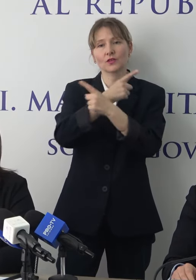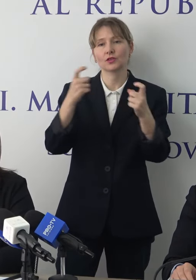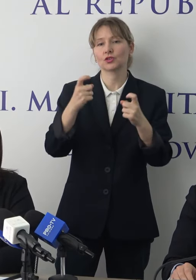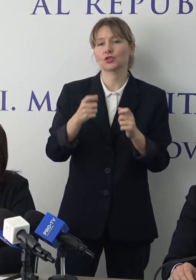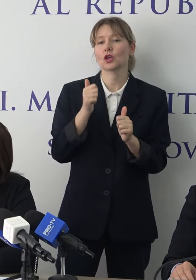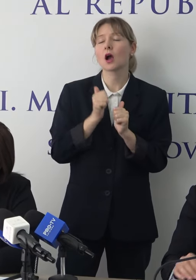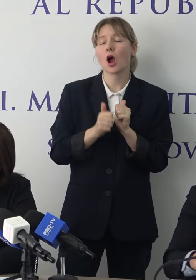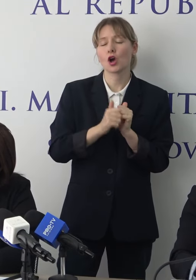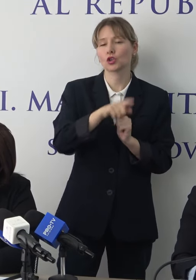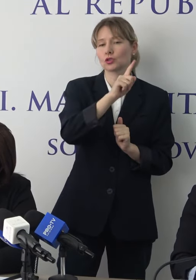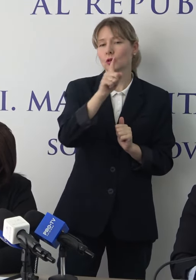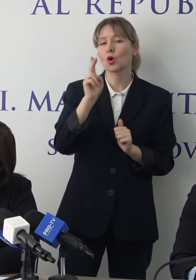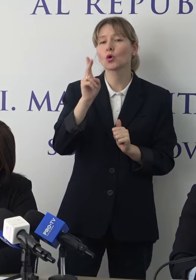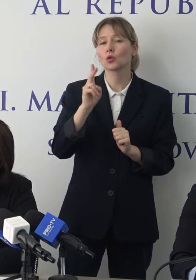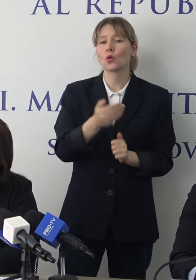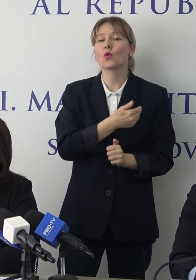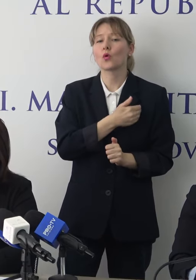părțile interesate și că